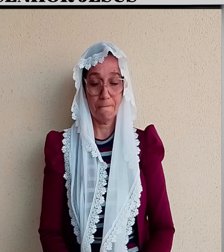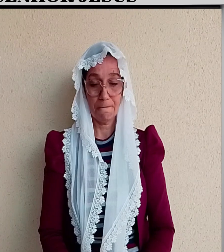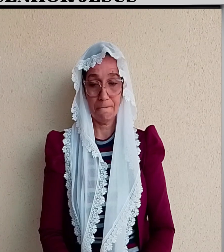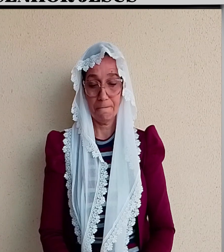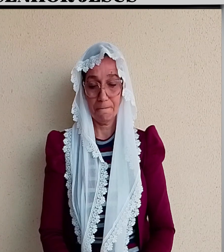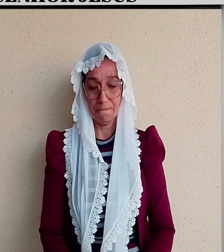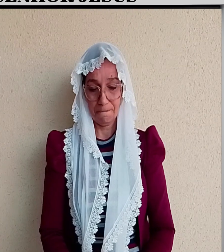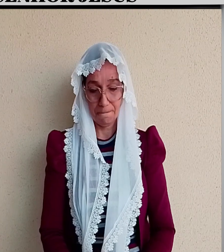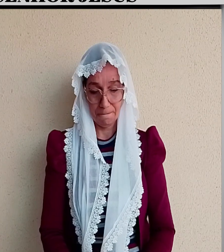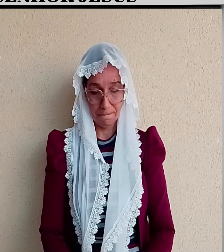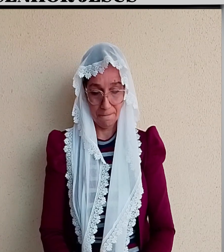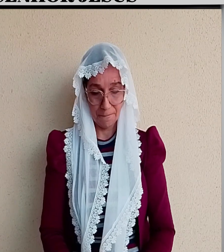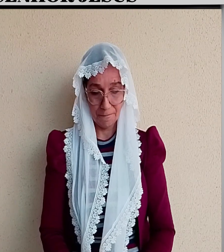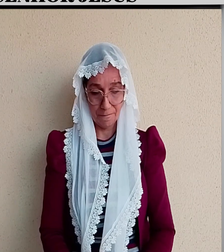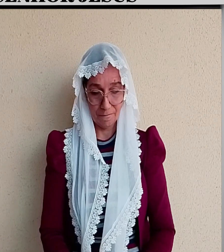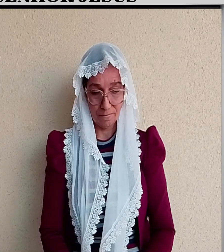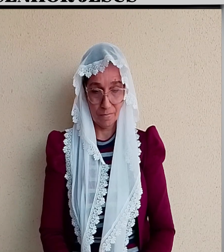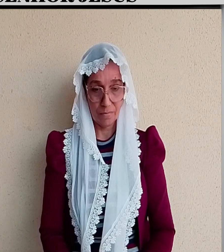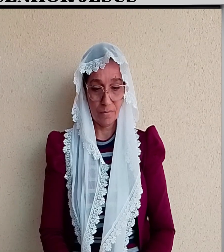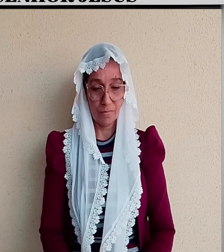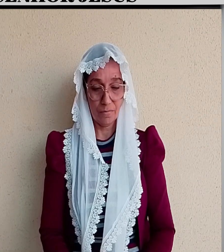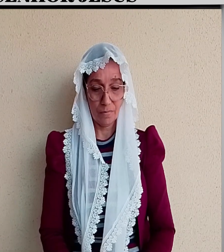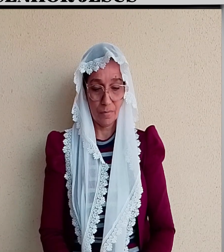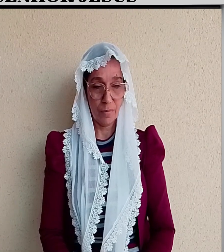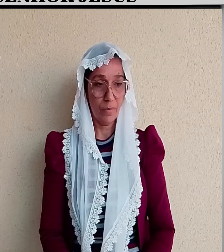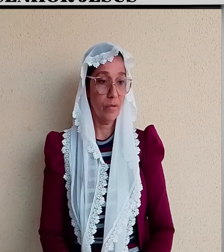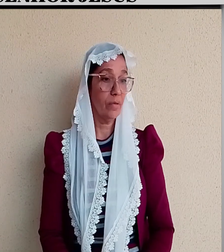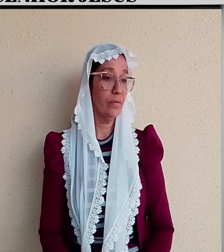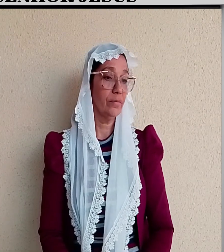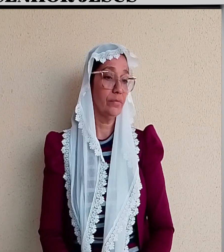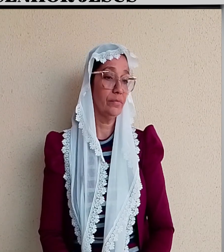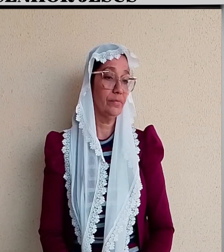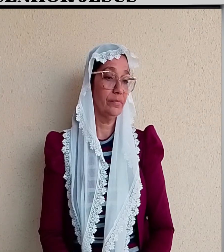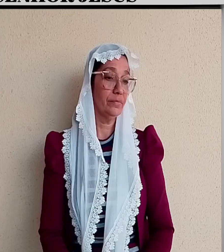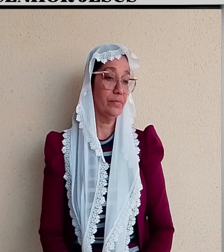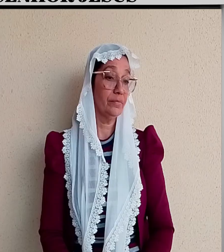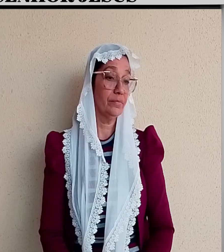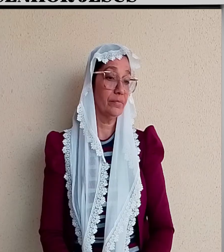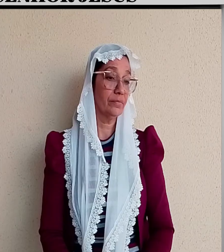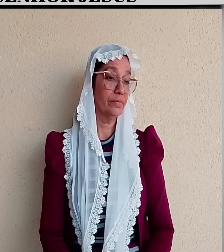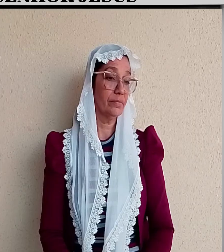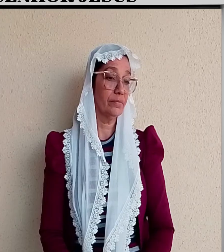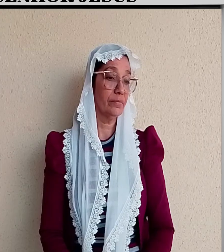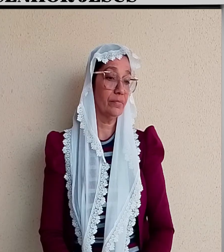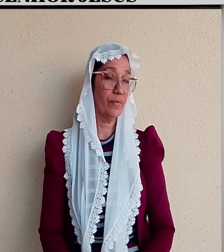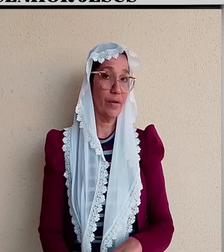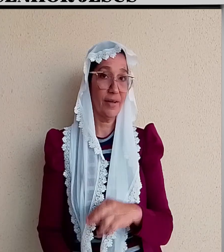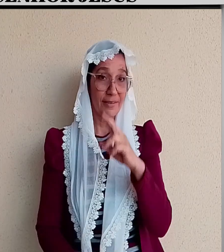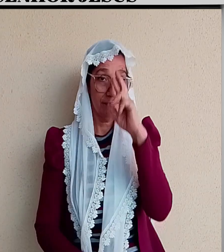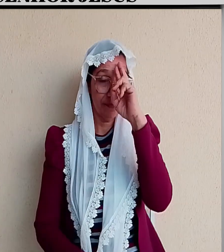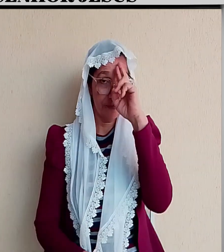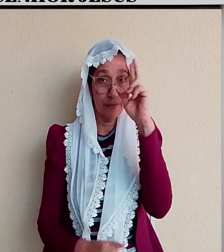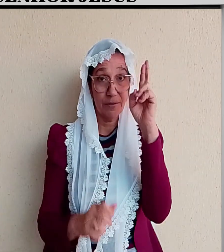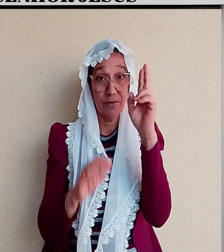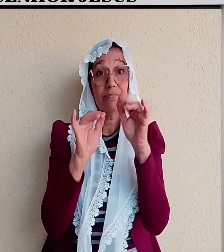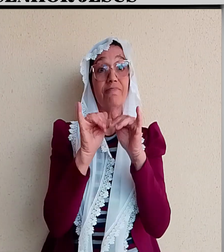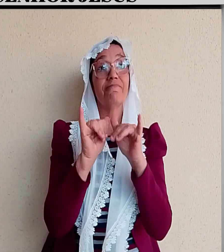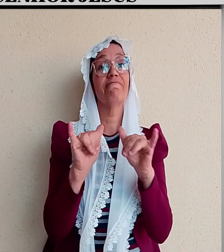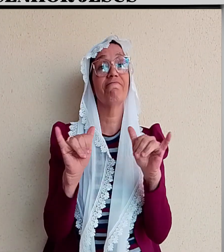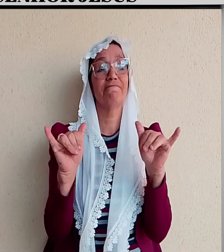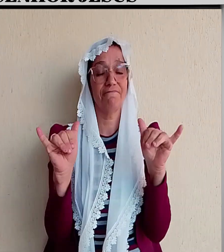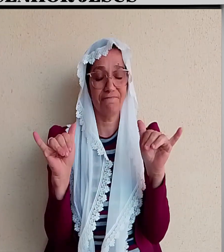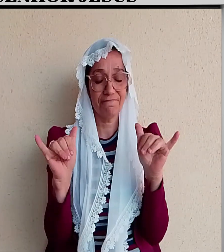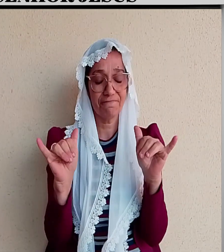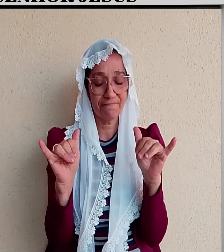Aleluia, o Senhor fala com a sua total convicção. Aleluia, Jesus.